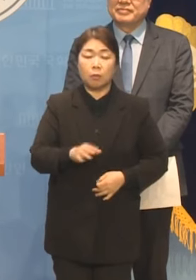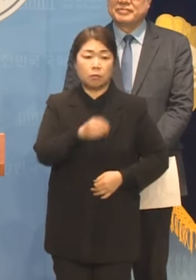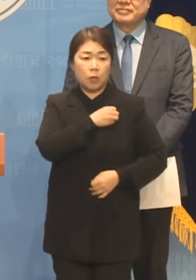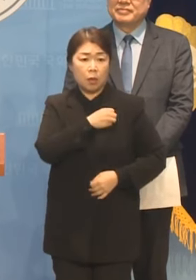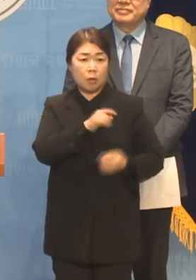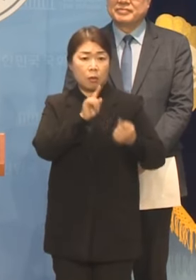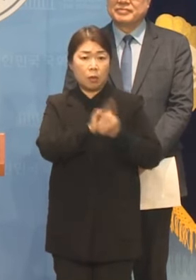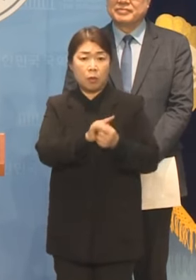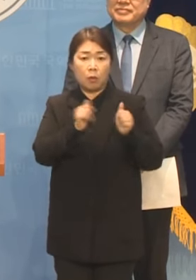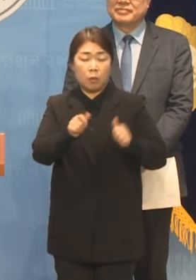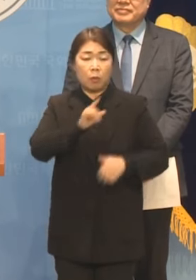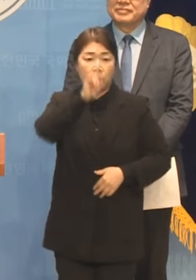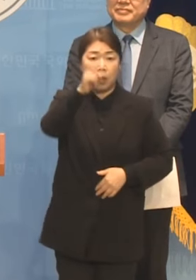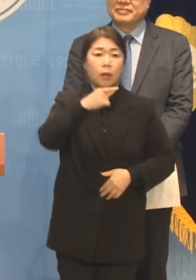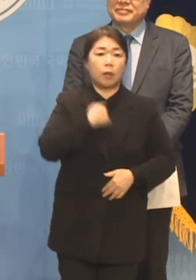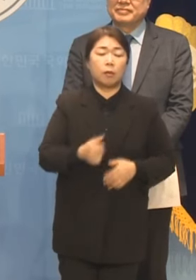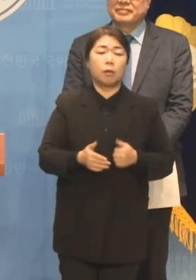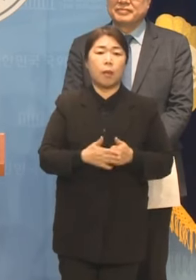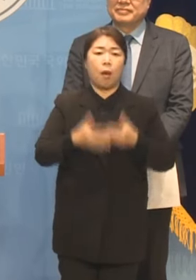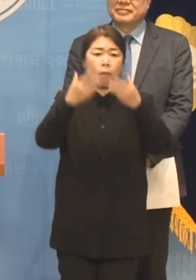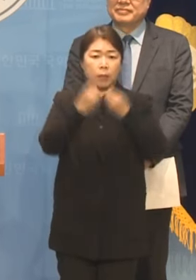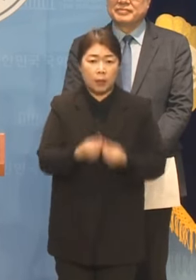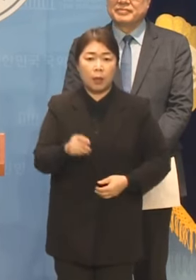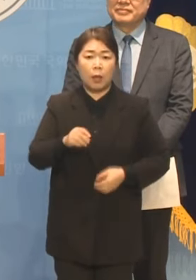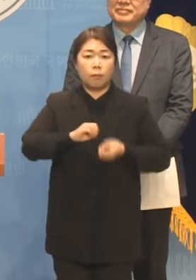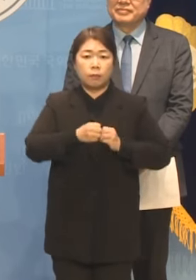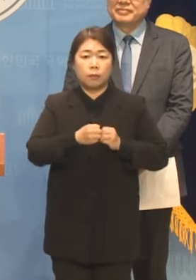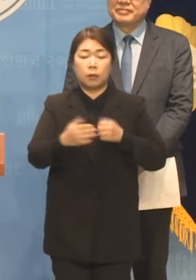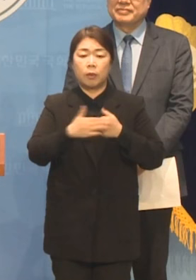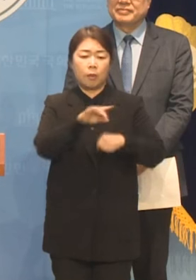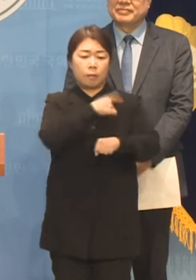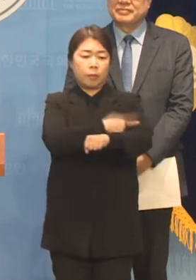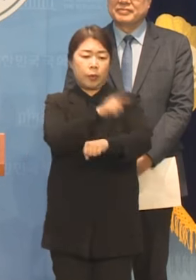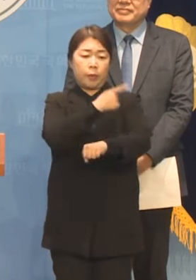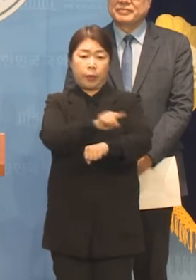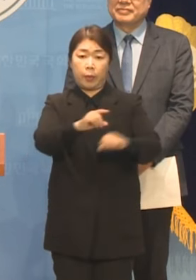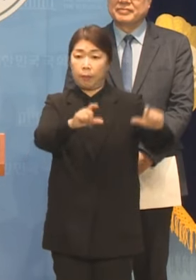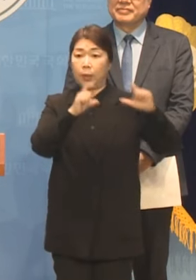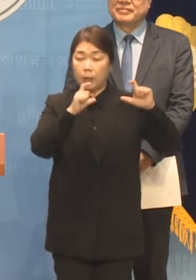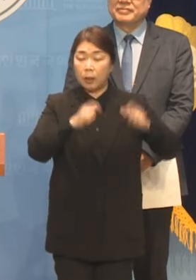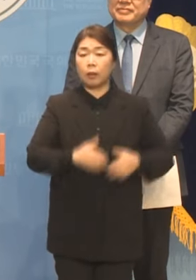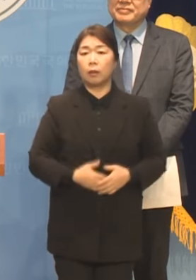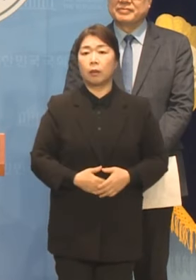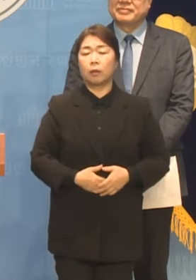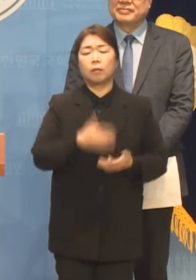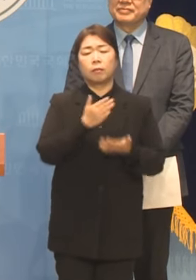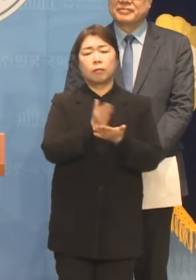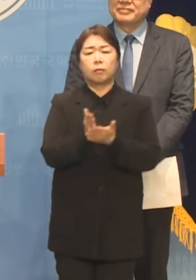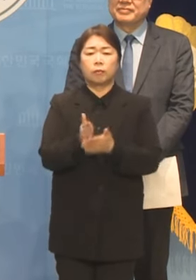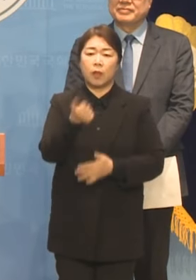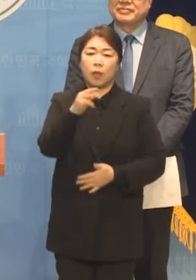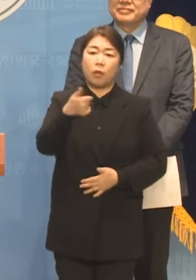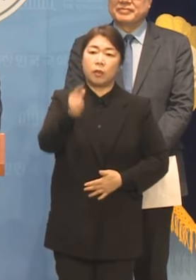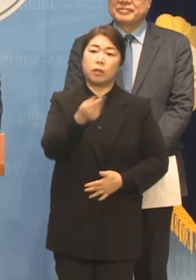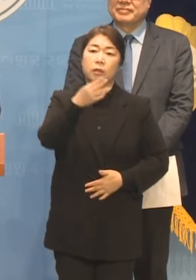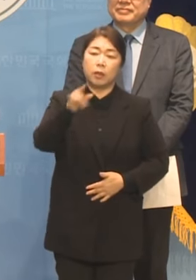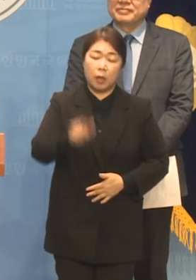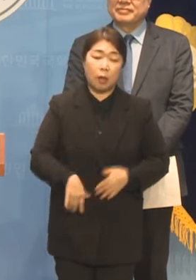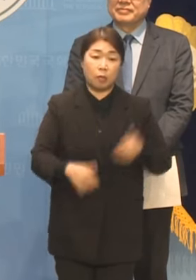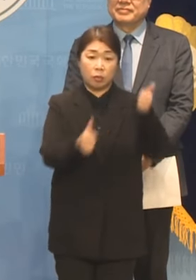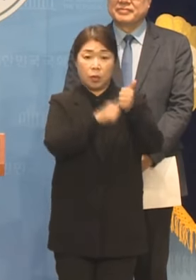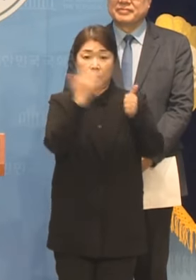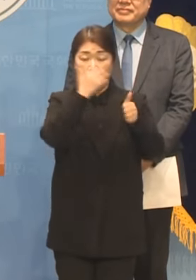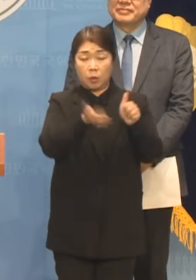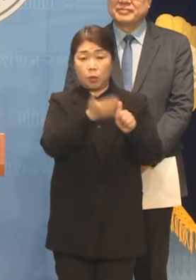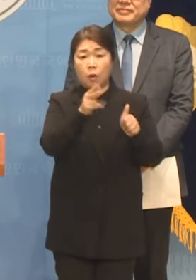상대로 소송을 제기했다는 해괴한 논리를 들어서 부적격네 또 현근택 부원장의 성록